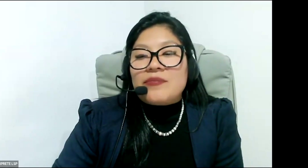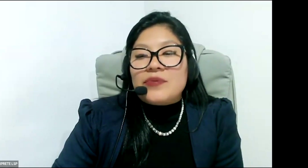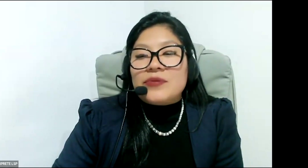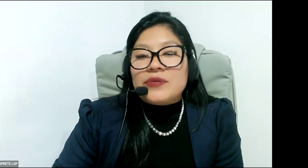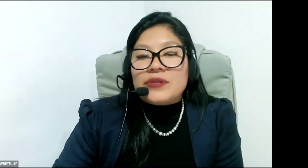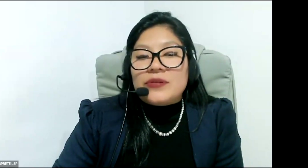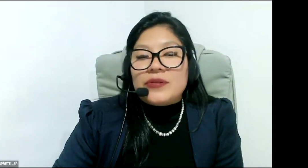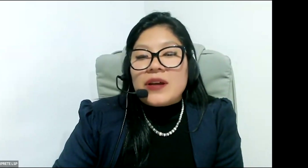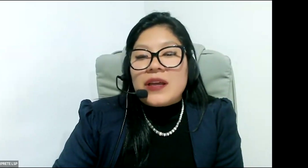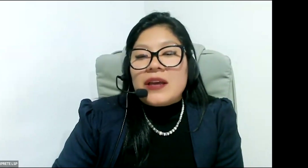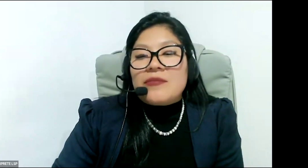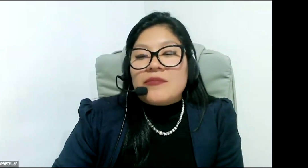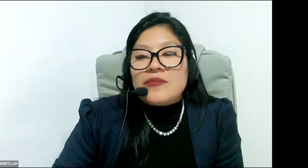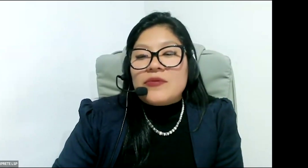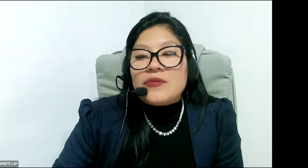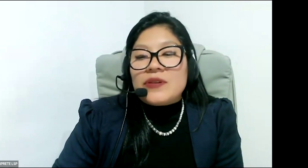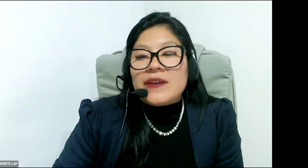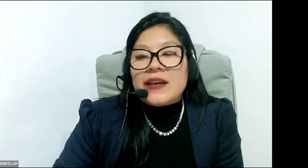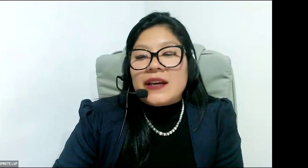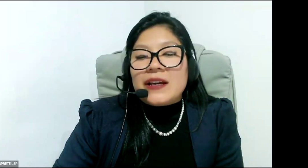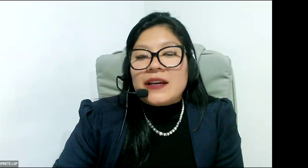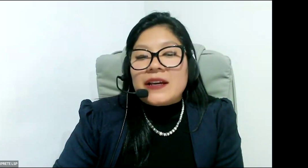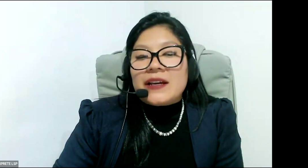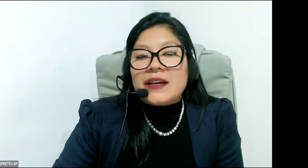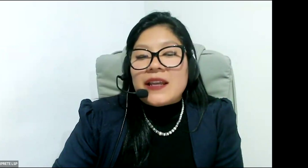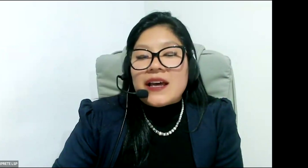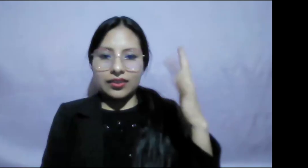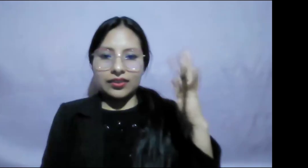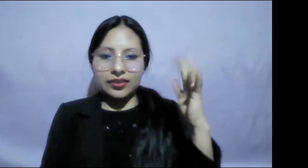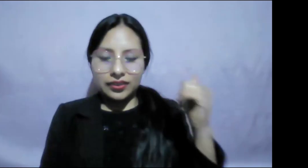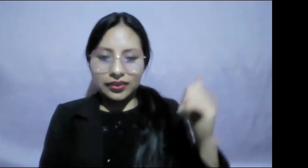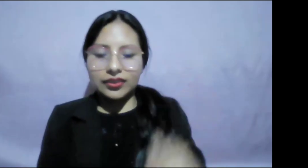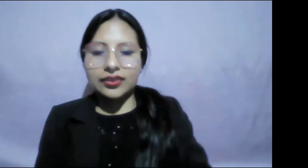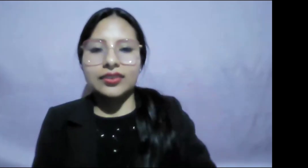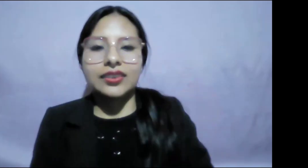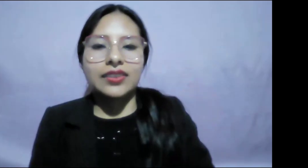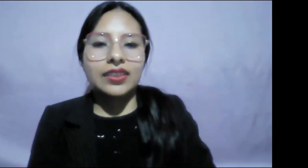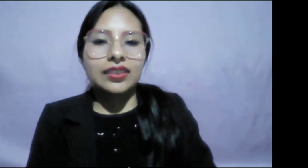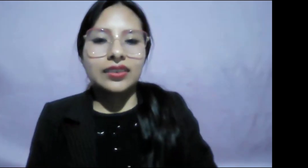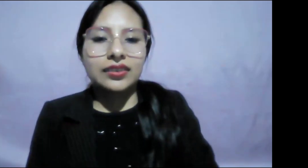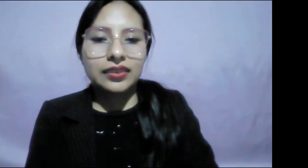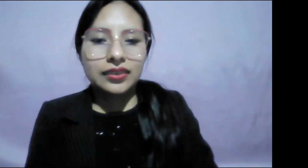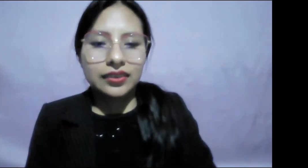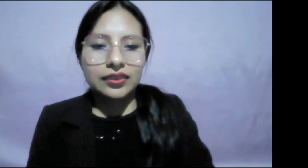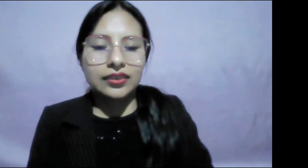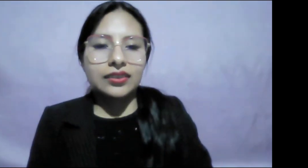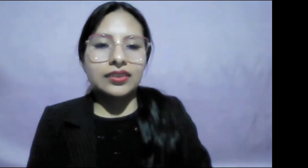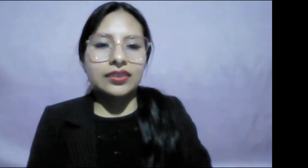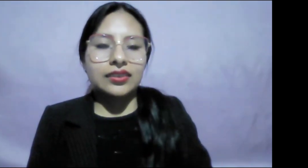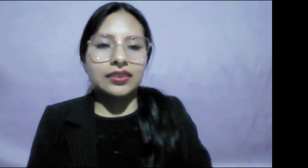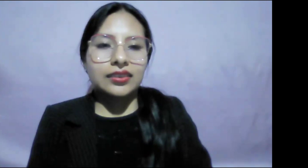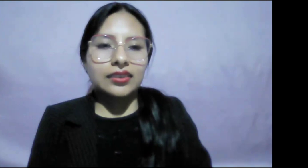está puno muy bien gracias Graciela muy